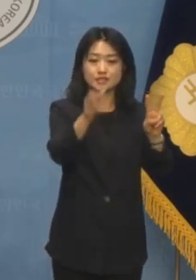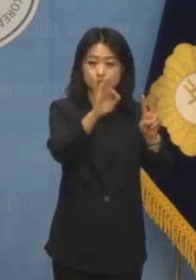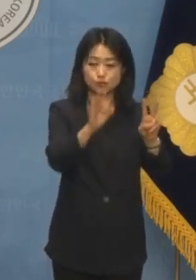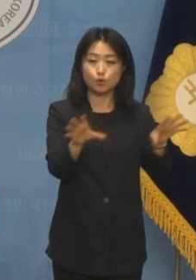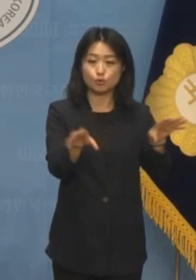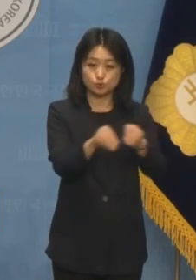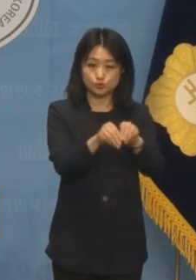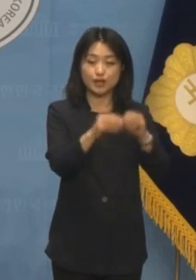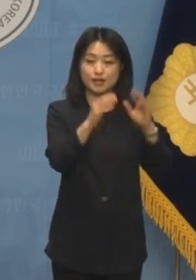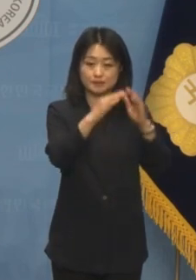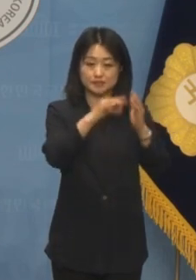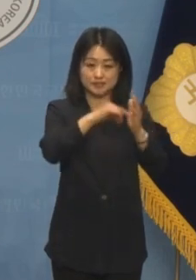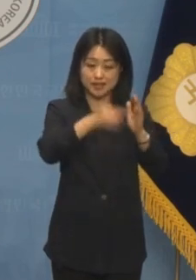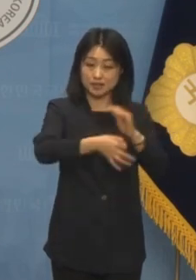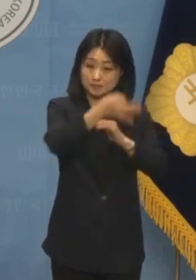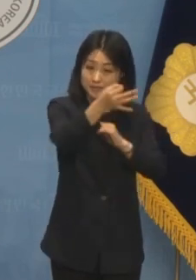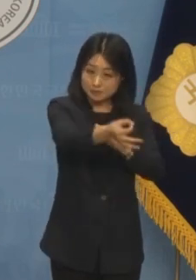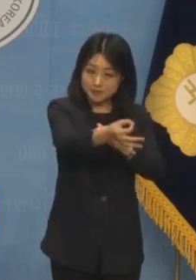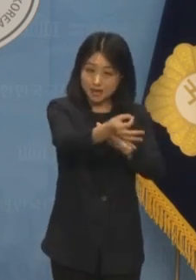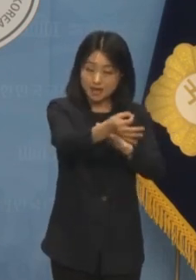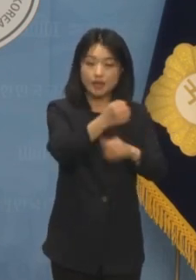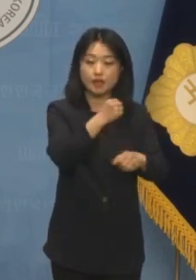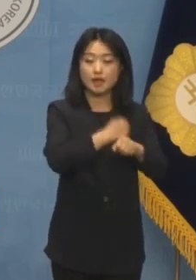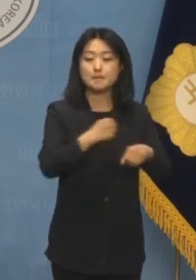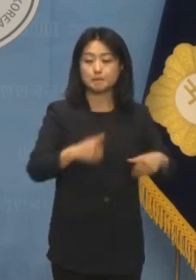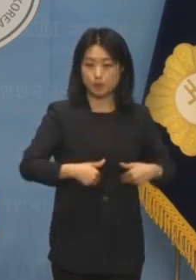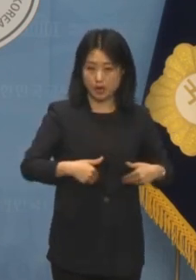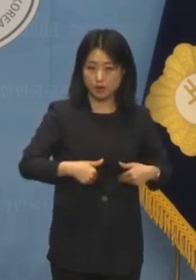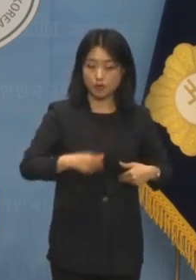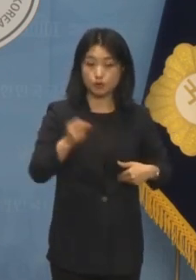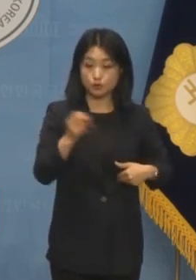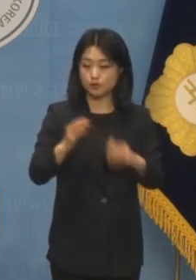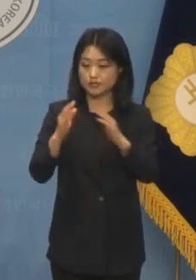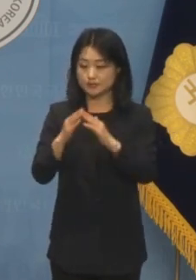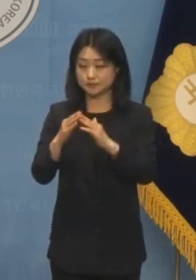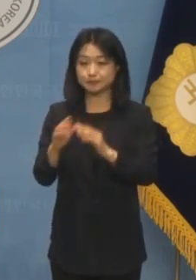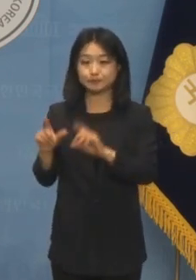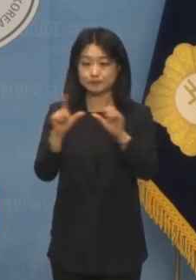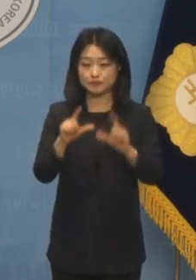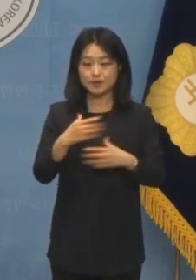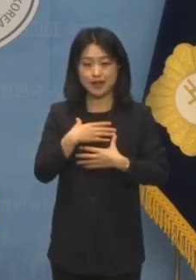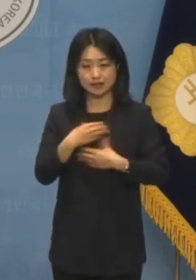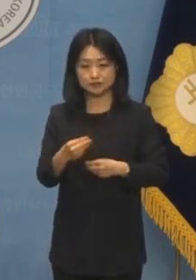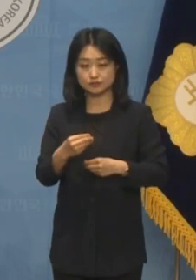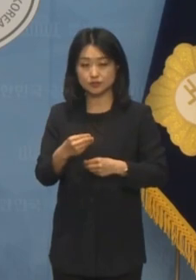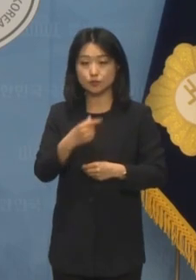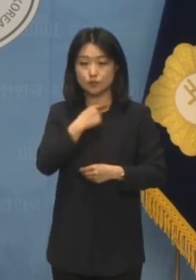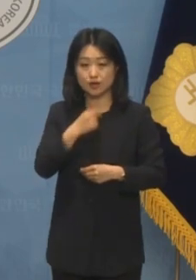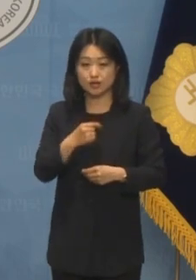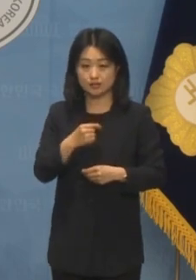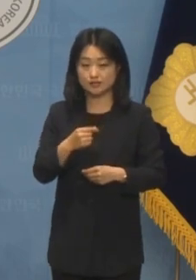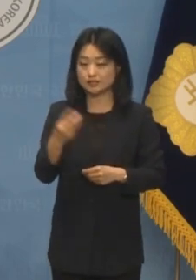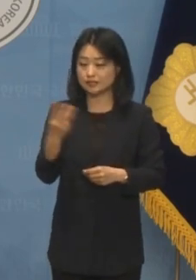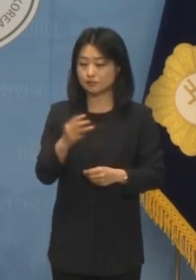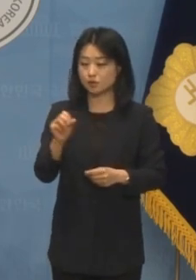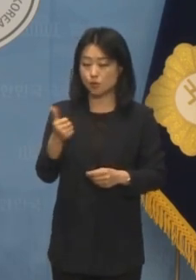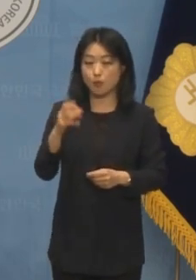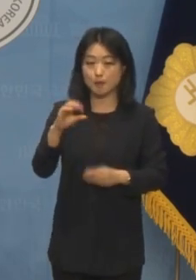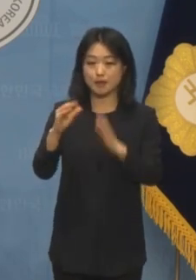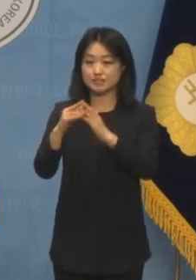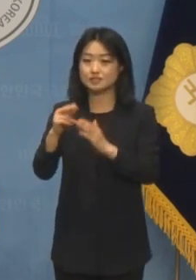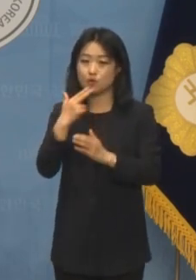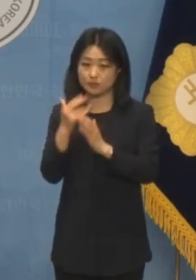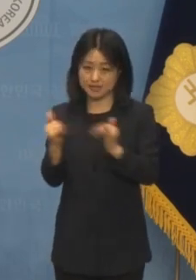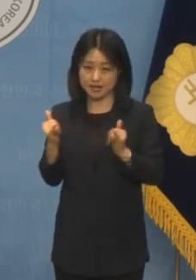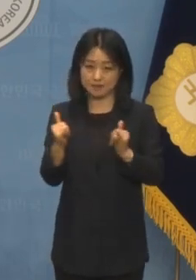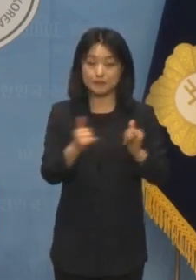종부세 납세자가 아니라 부동산 시장의 안정을 원하는 3,500만 무주택자를 먼저 돌봐야